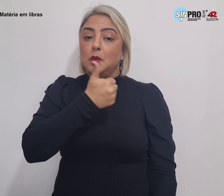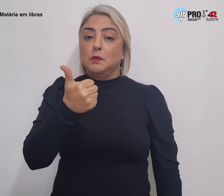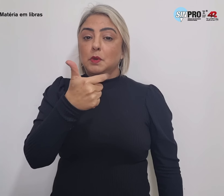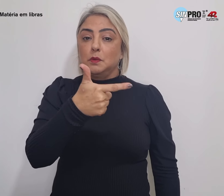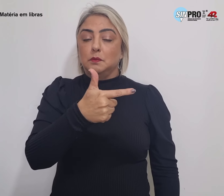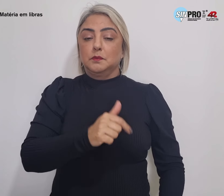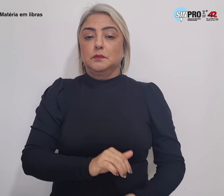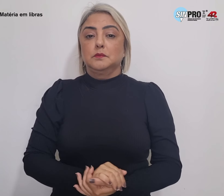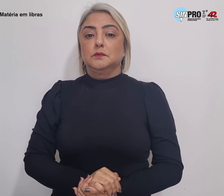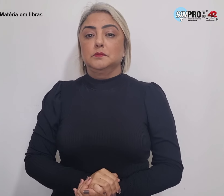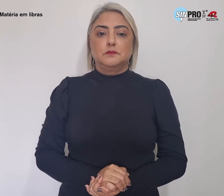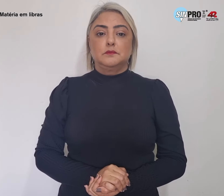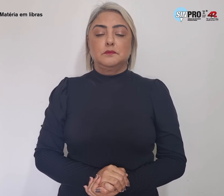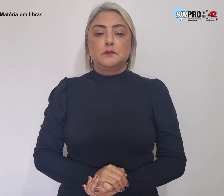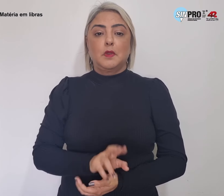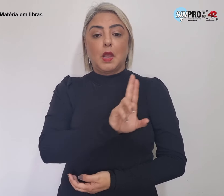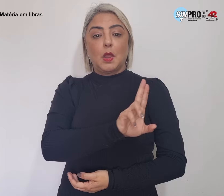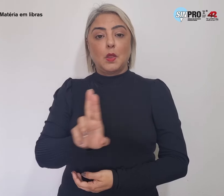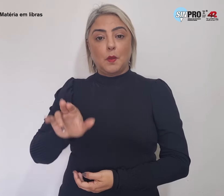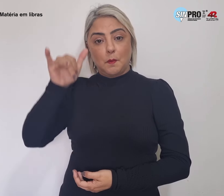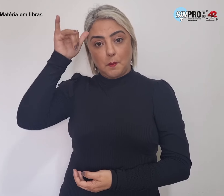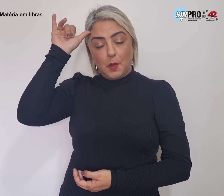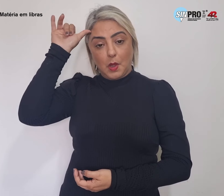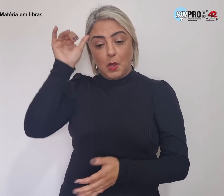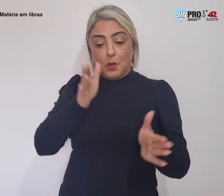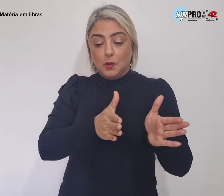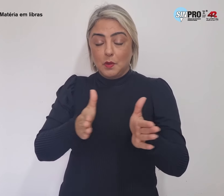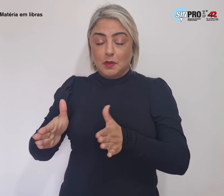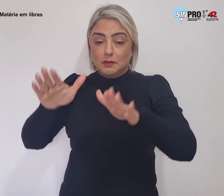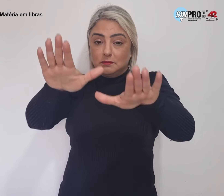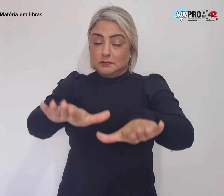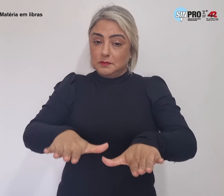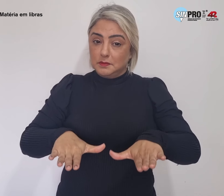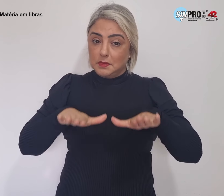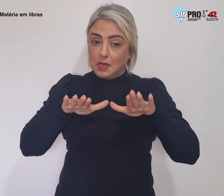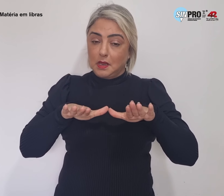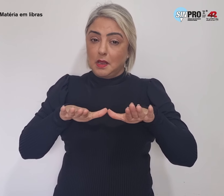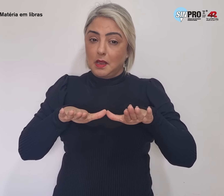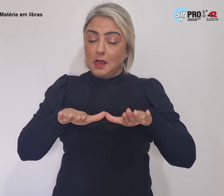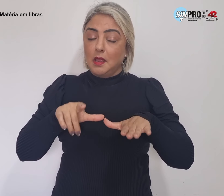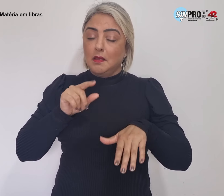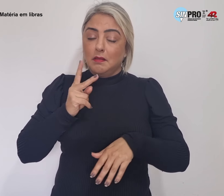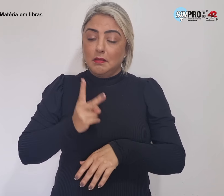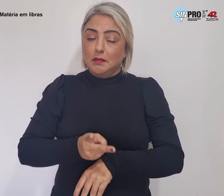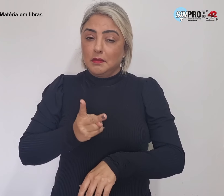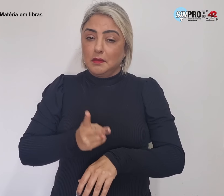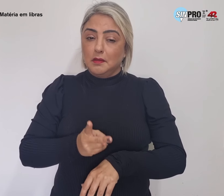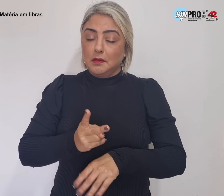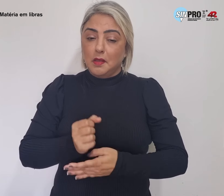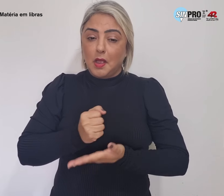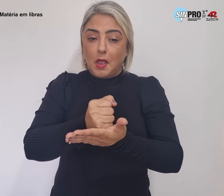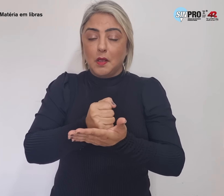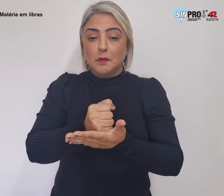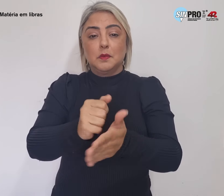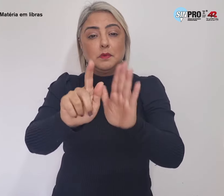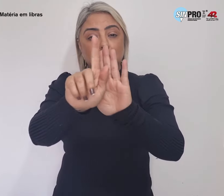Nome aos bois, durante a Assembleia, foi recorrente o apoio a gestores, diante da